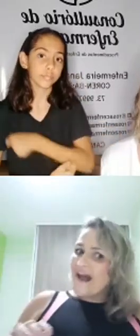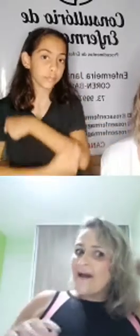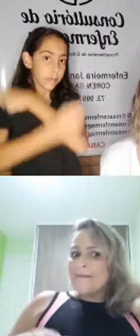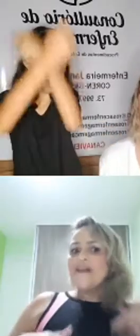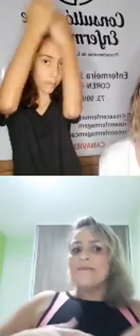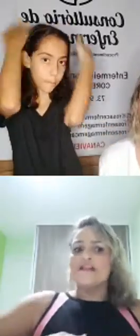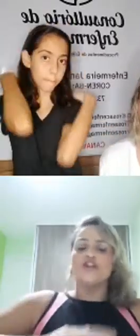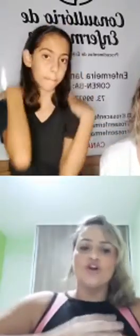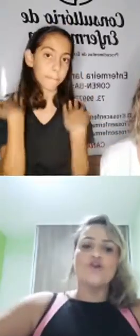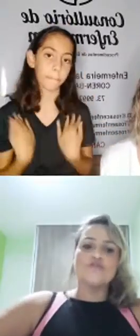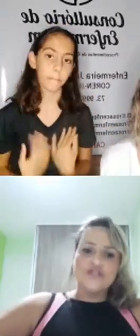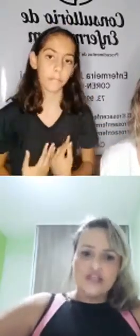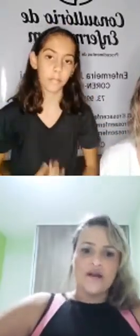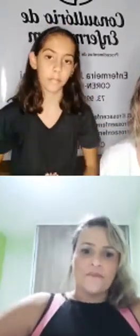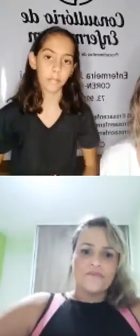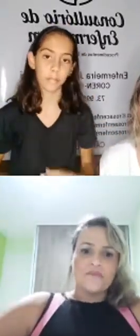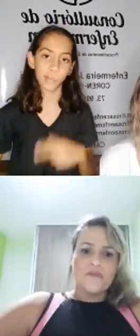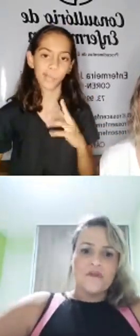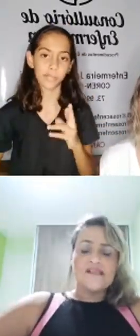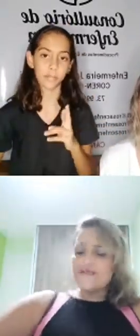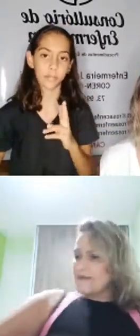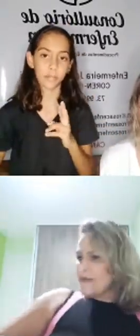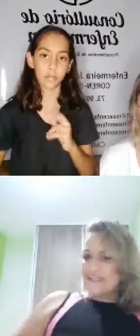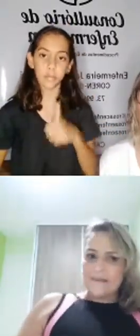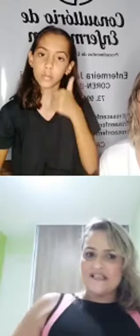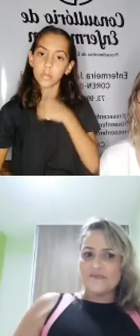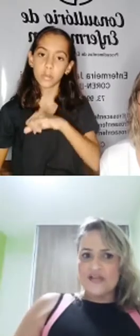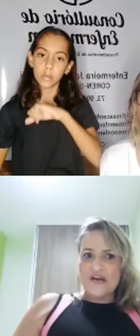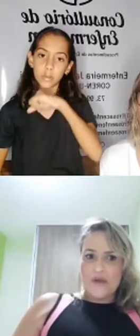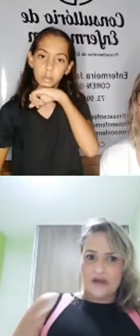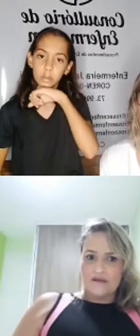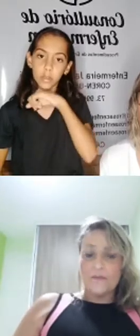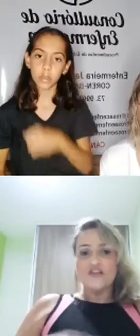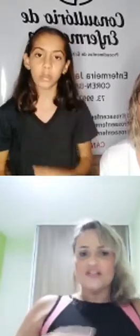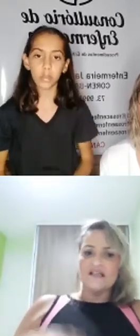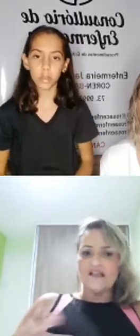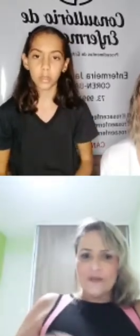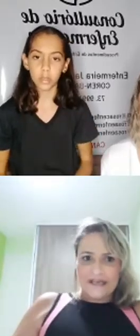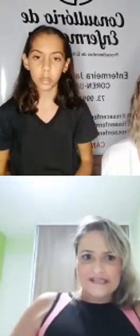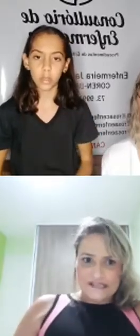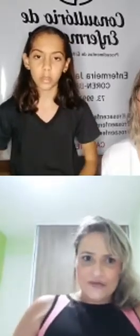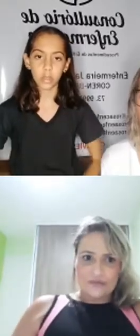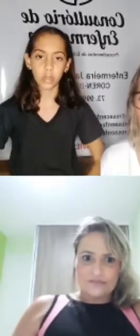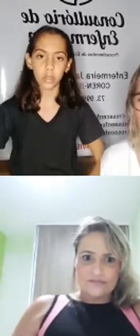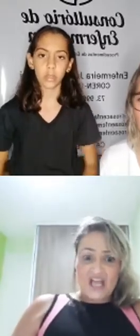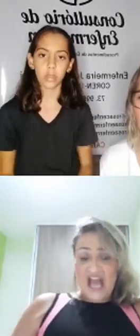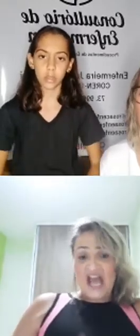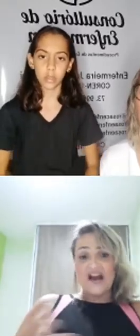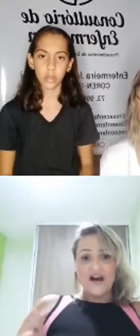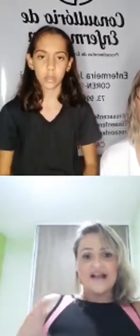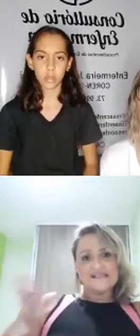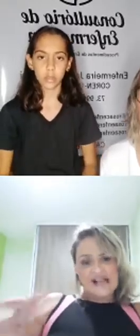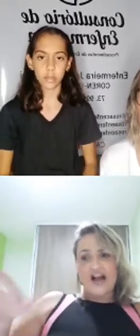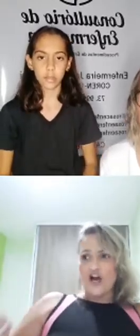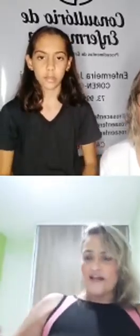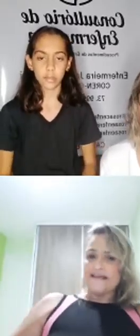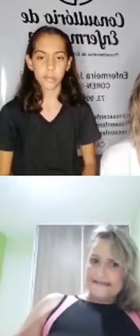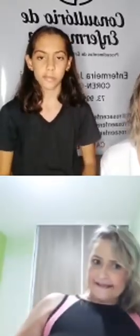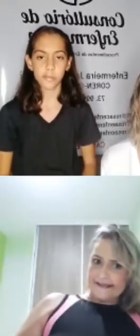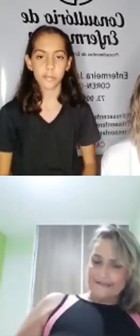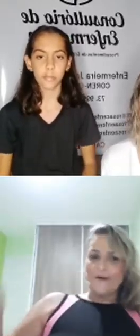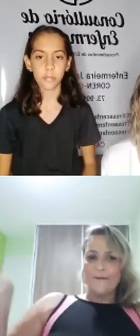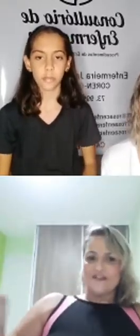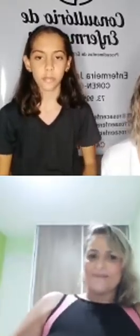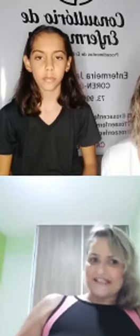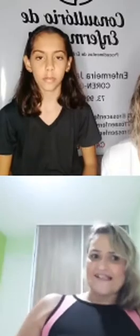responder a minha mãe todo dia. Você não vai me abraçar mesmo não, é? Não pode dar nem um abracinho? Agora é